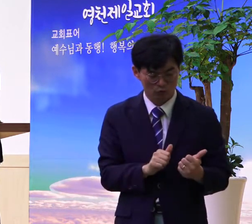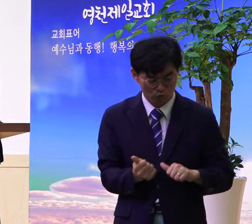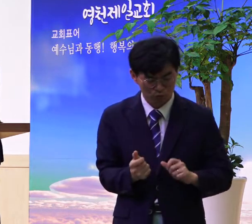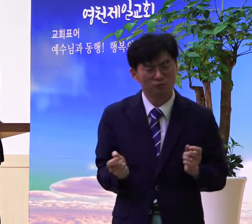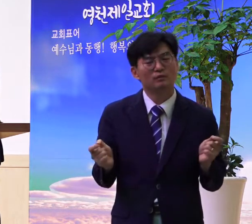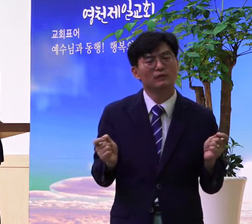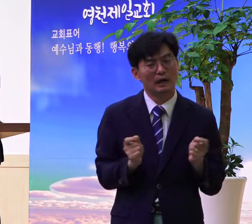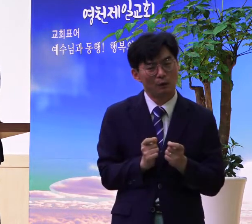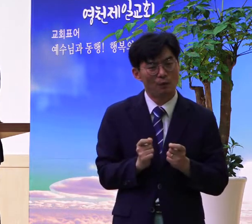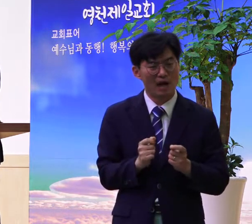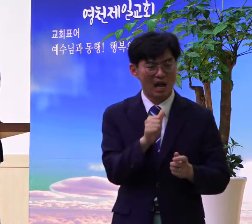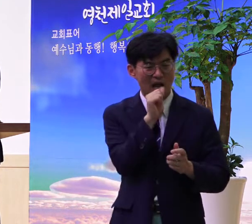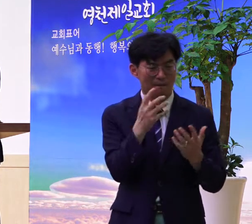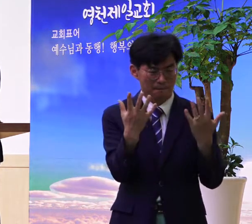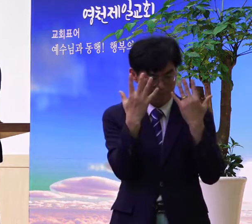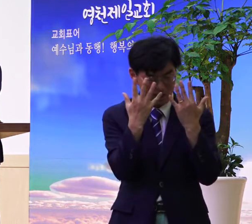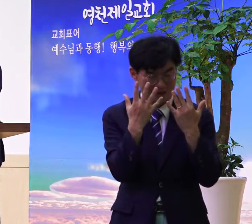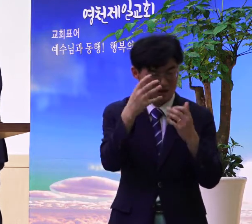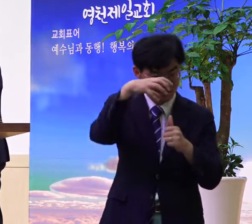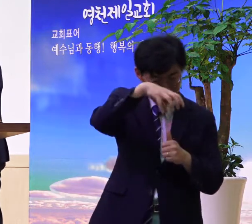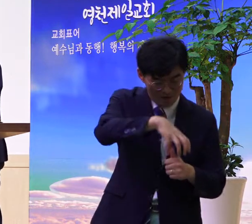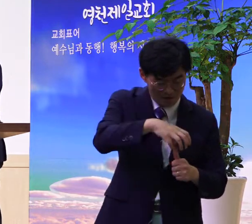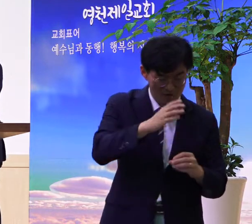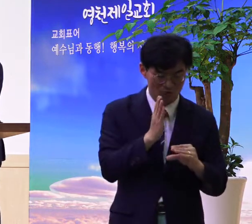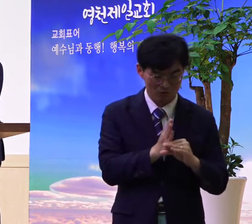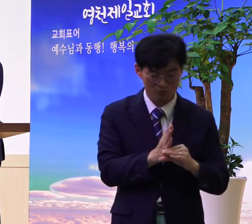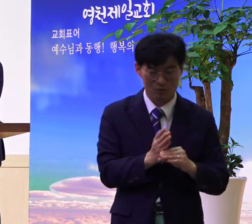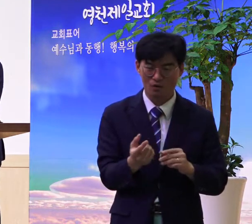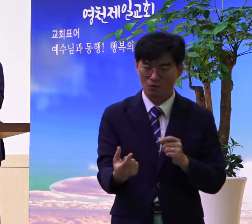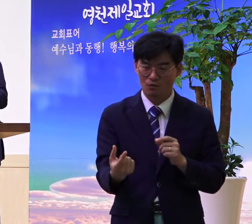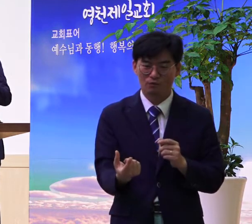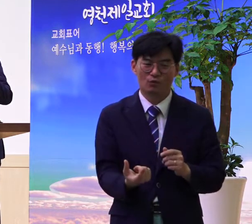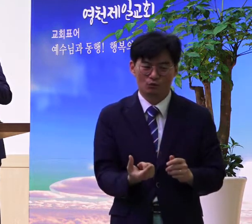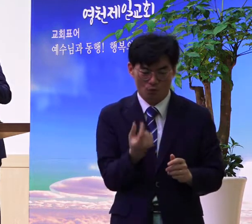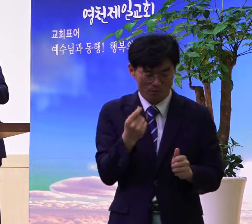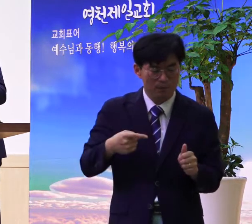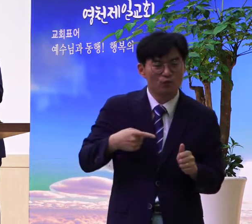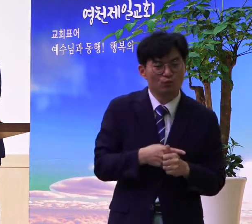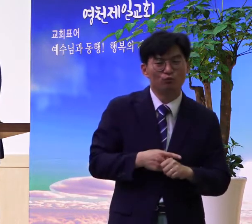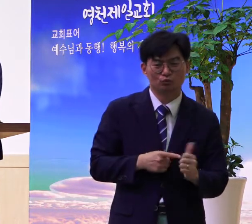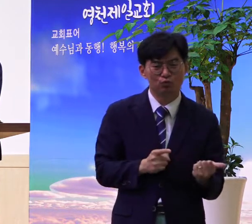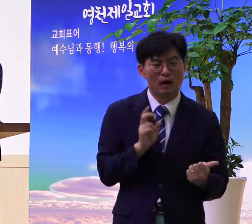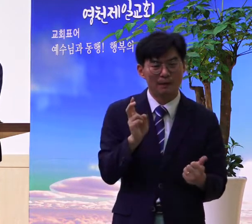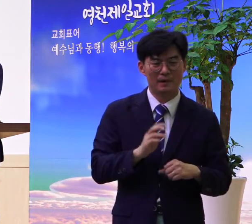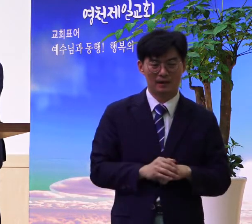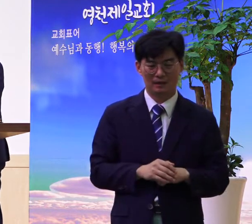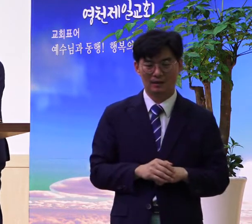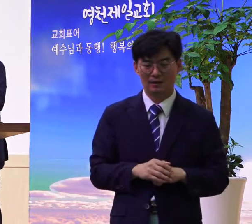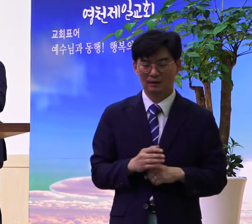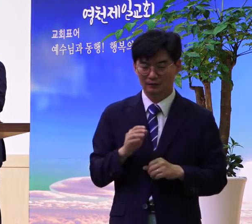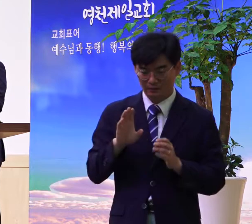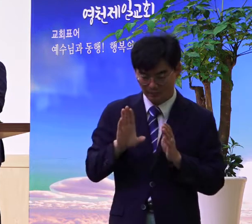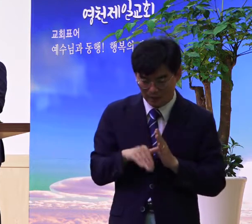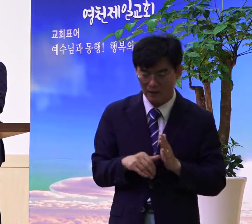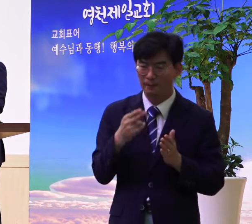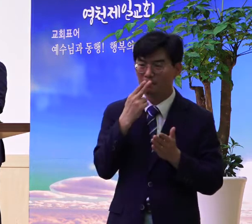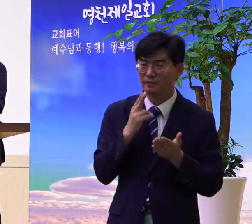본문에서 바울이 이야기하는 것은 길에 대한 이야기입니다. 어쩌면 길에 대해서, 그가 걸어온 신앙의 길에 대해서